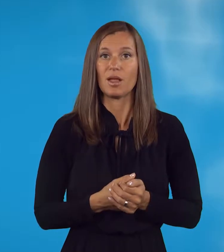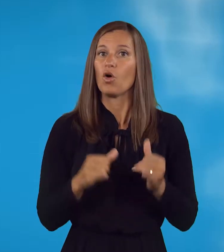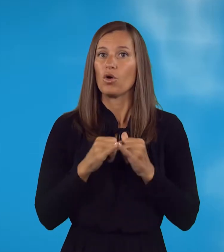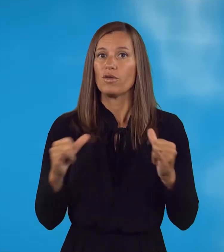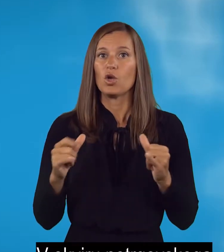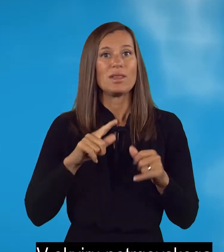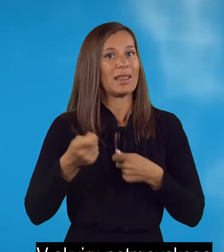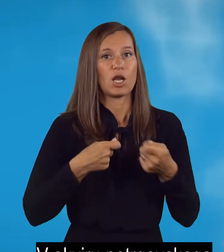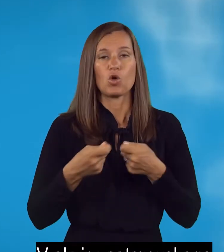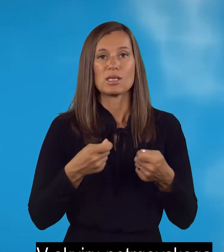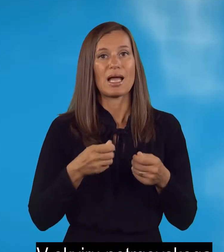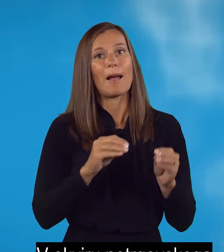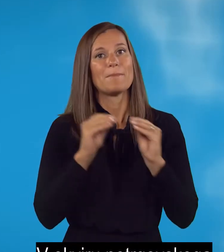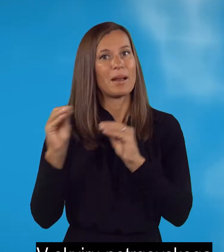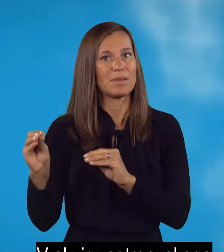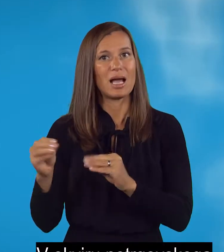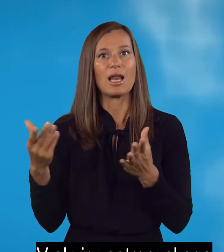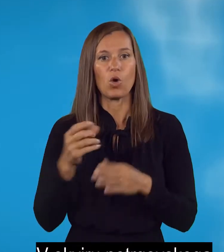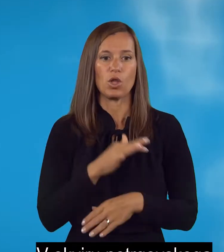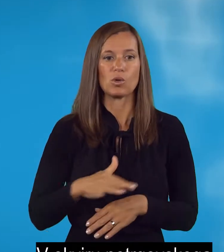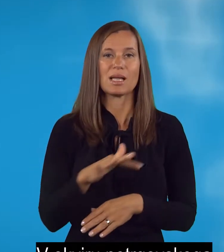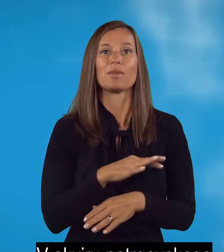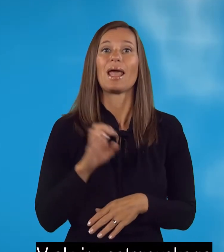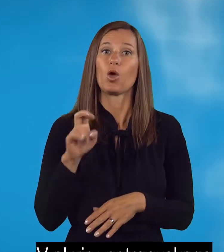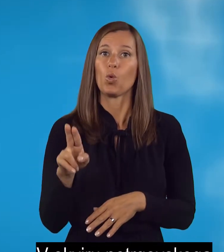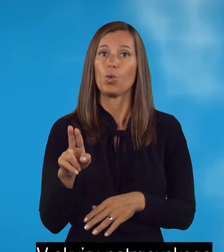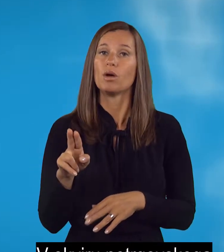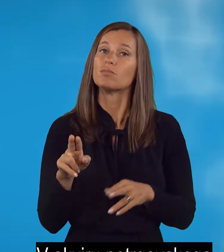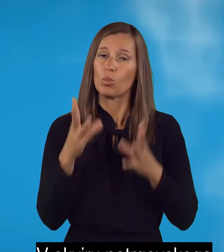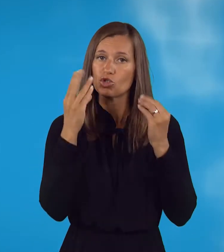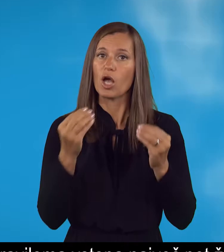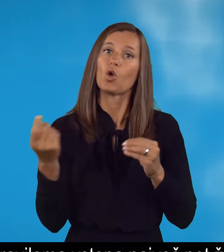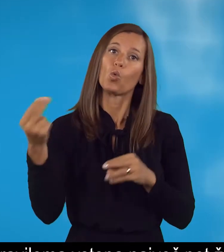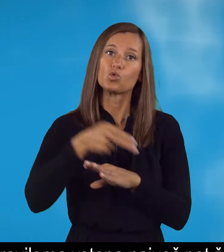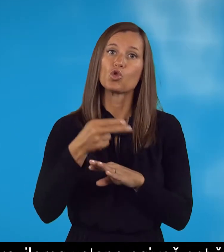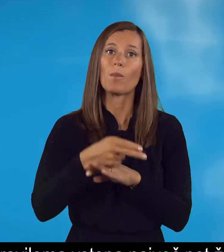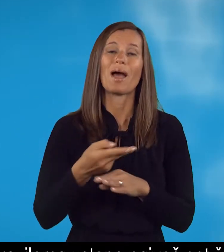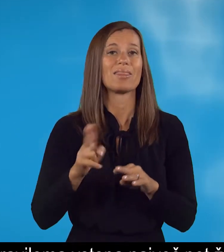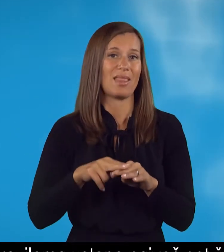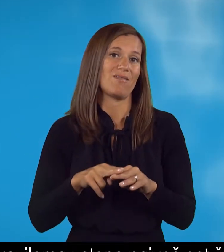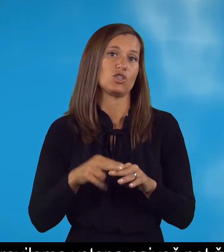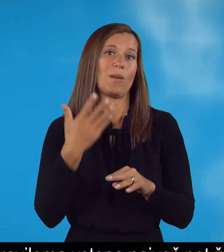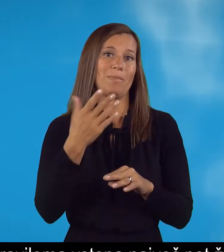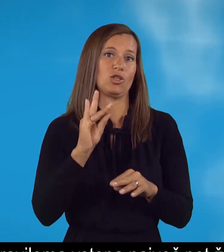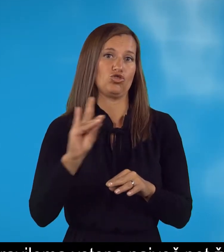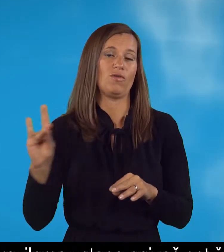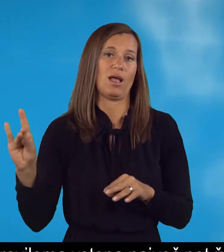V okviru netrgovskega premika lahko na ozemlje Evropske unije praviloma vstopa največ 5 živali,